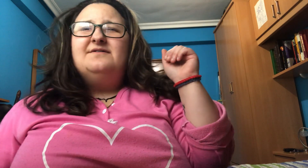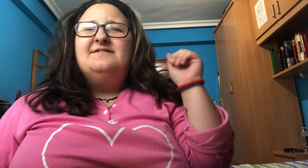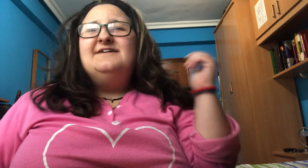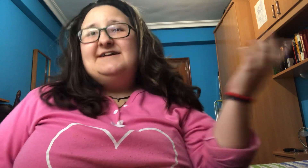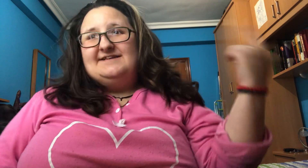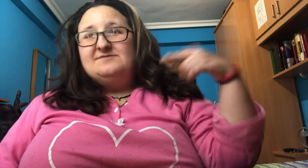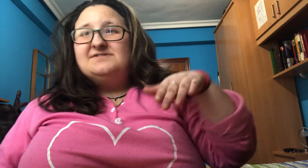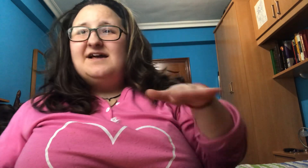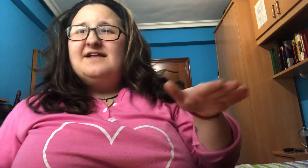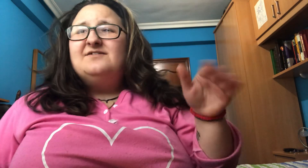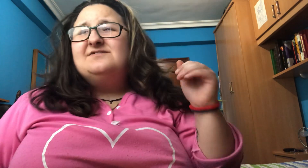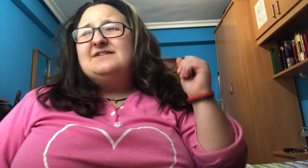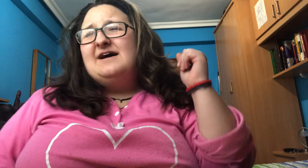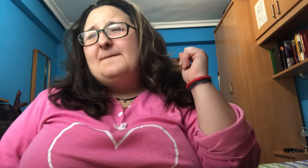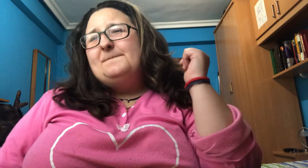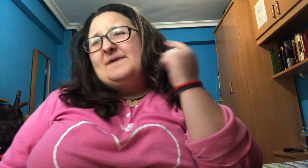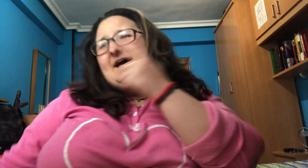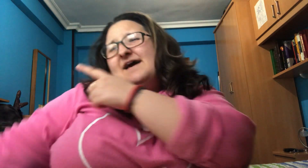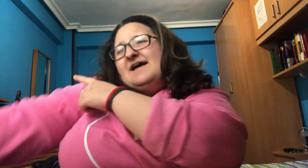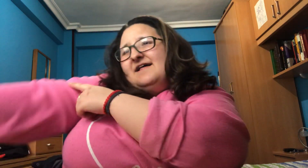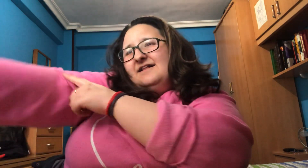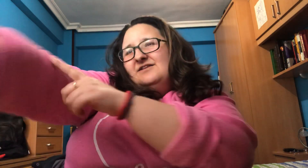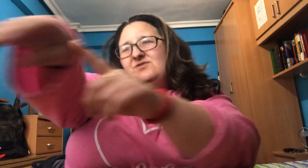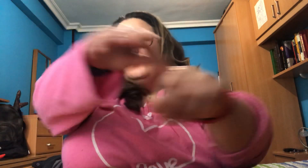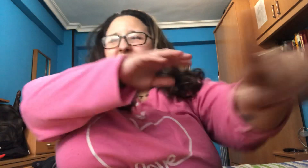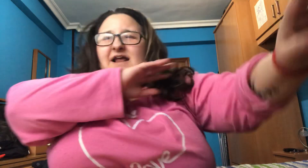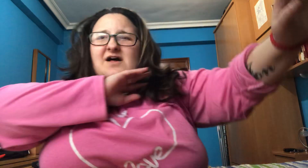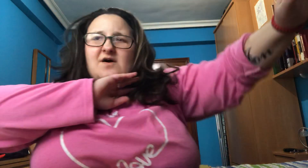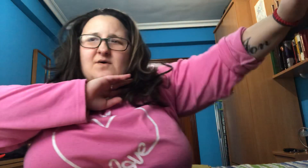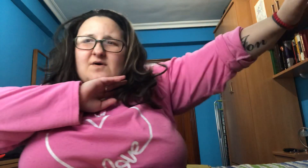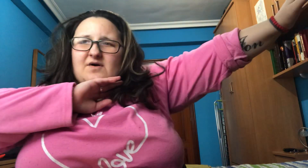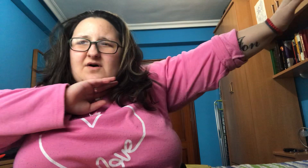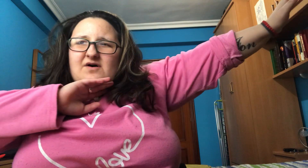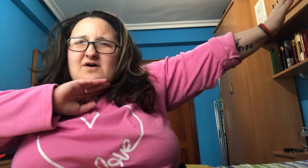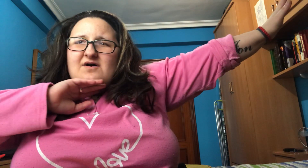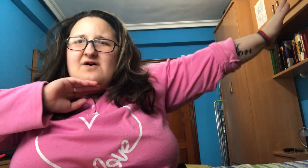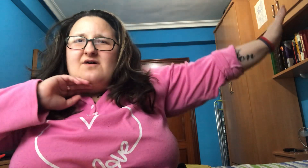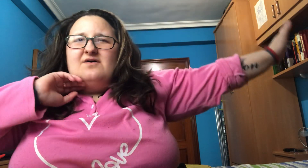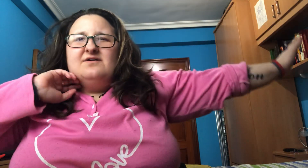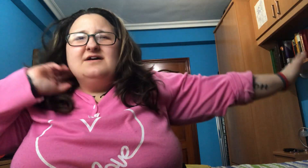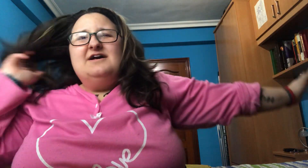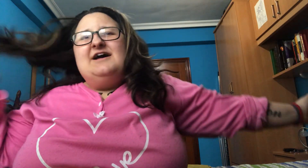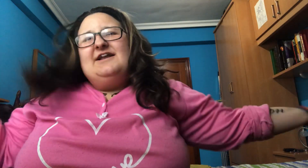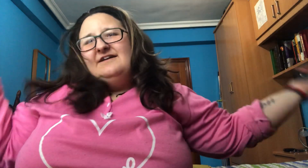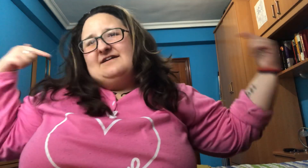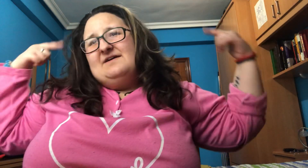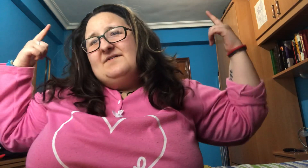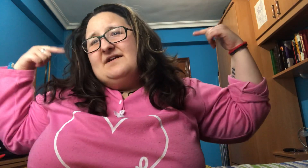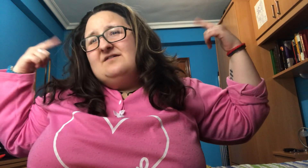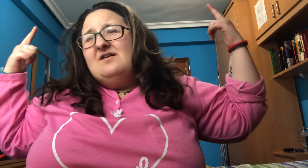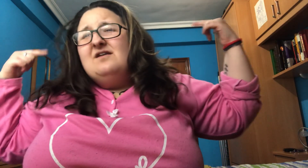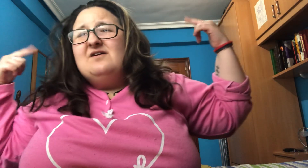marchó. Te busqué en otra piel, tu calor. Nada que ver con lo